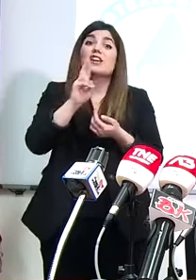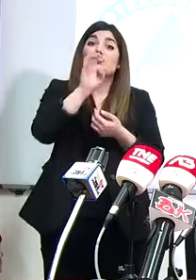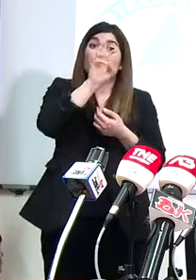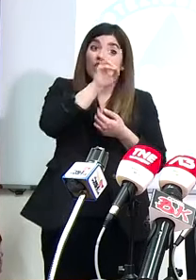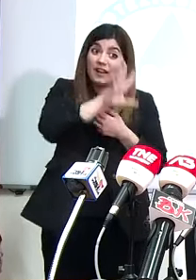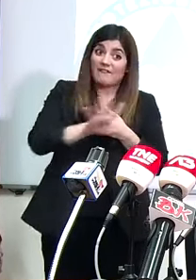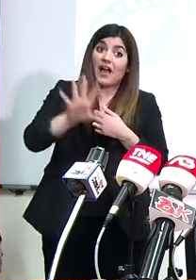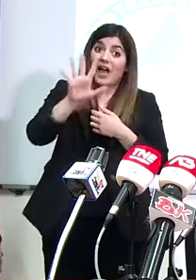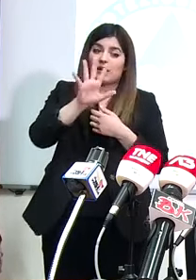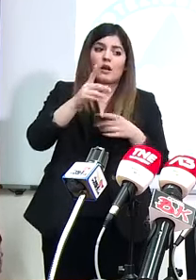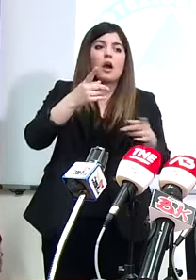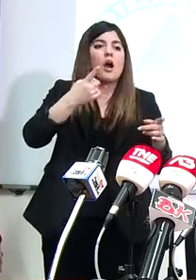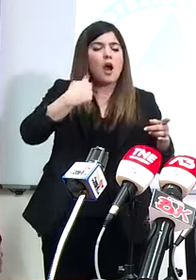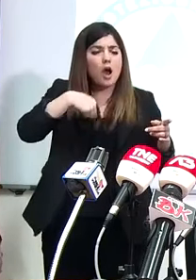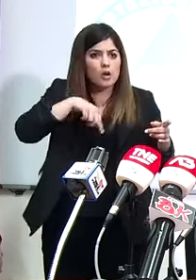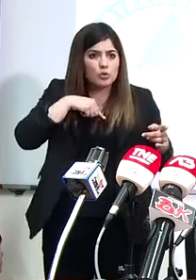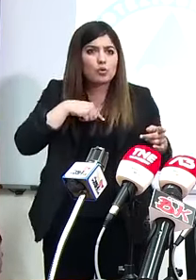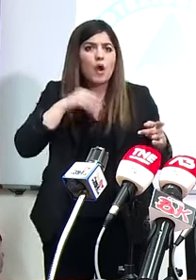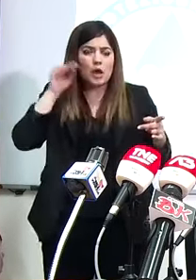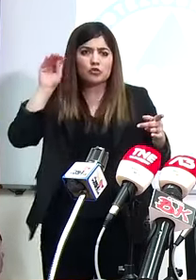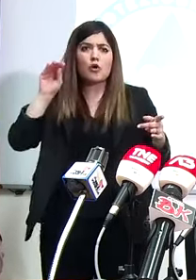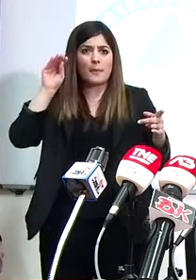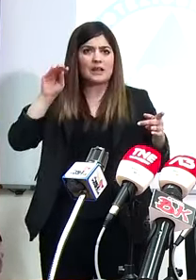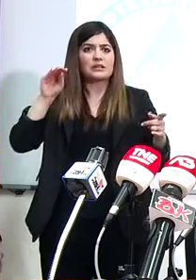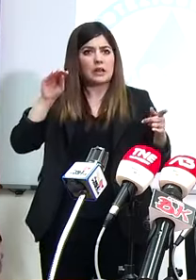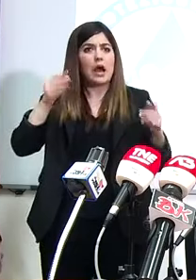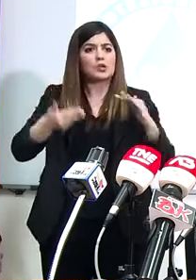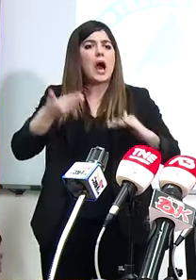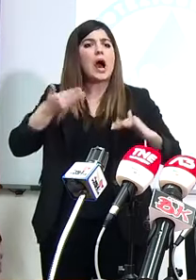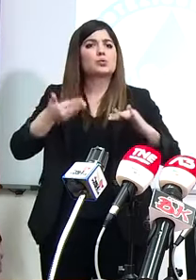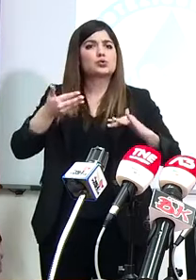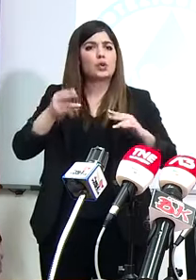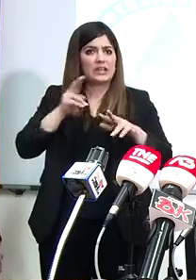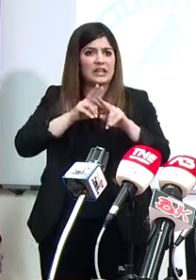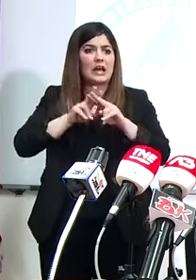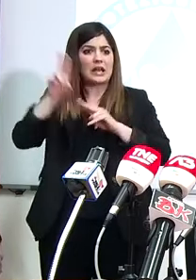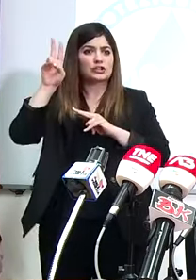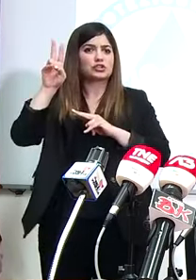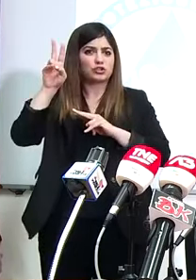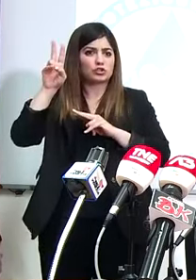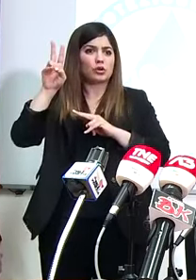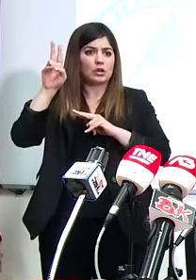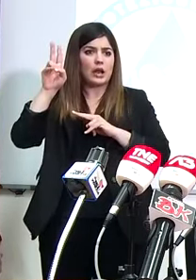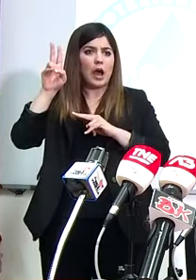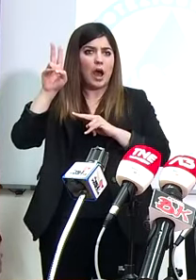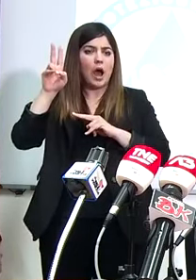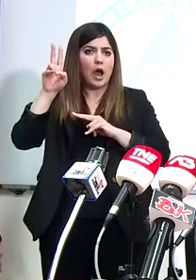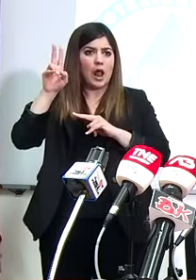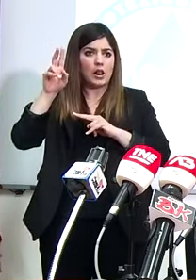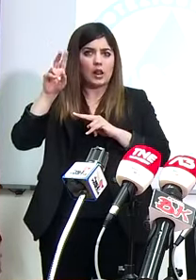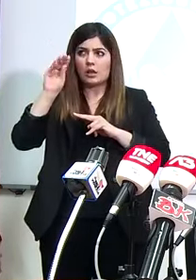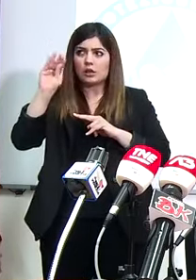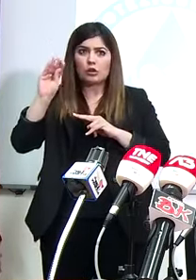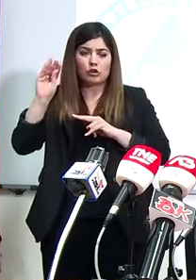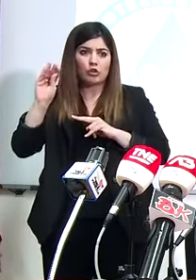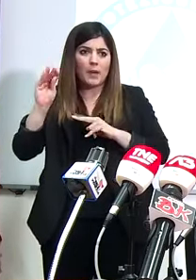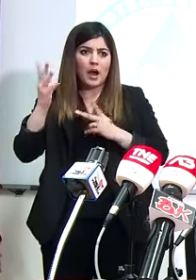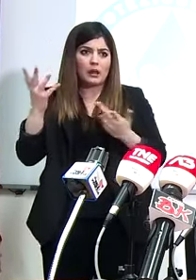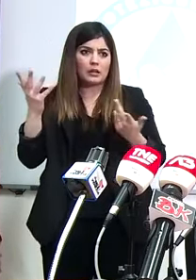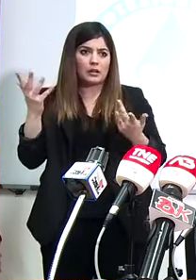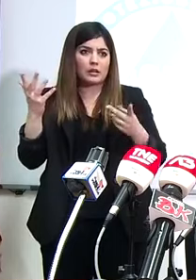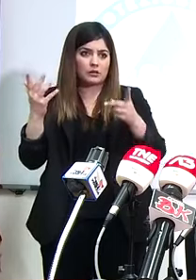nazionali di di asseverare e di validare quello che scrivono questi signori o no a chi dobbiamo chiedere